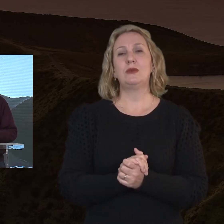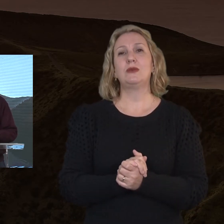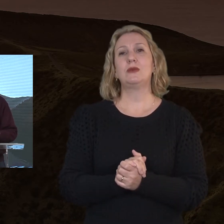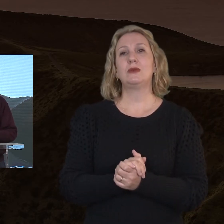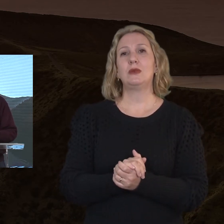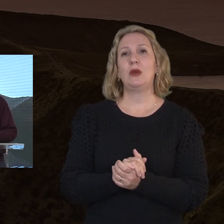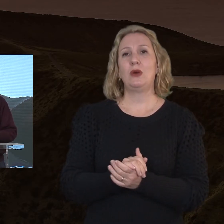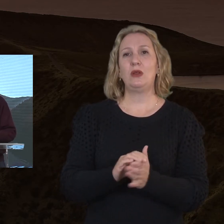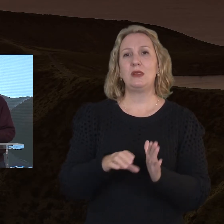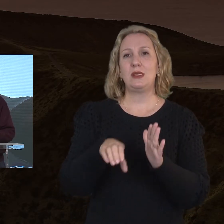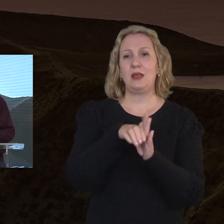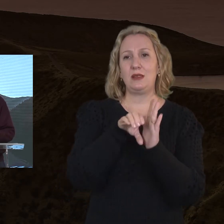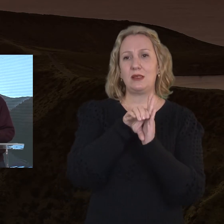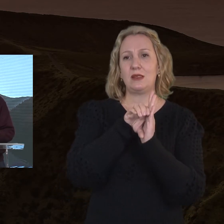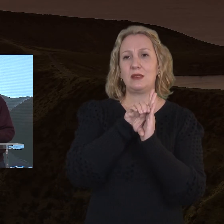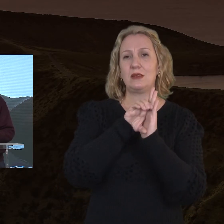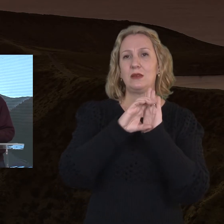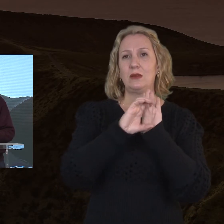1 17